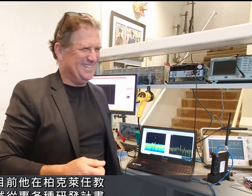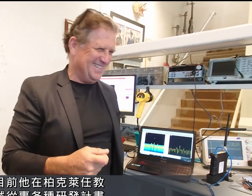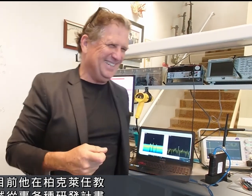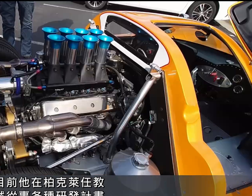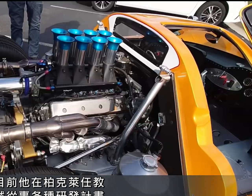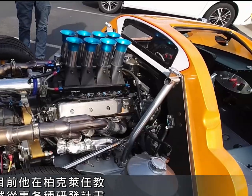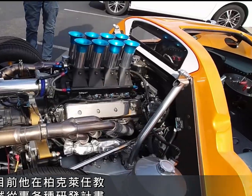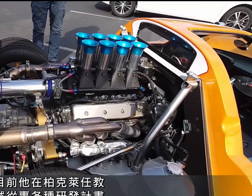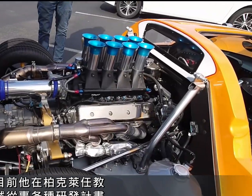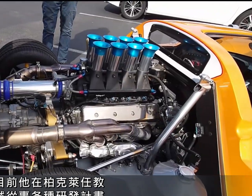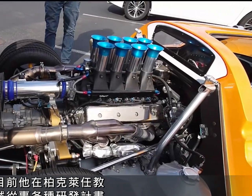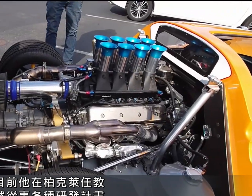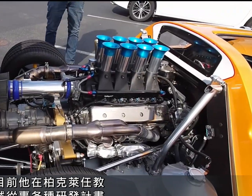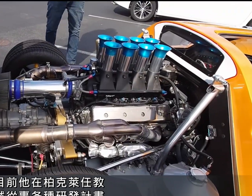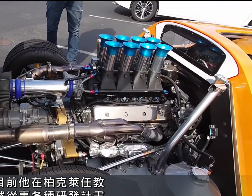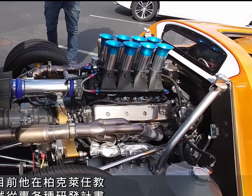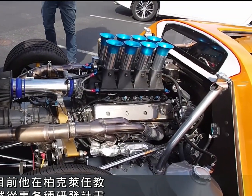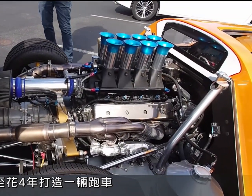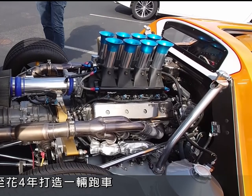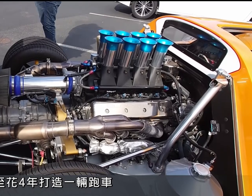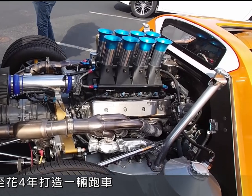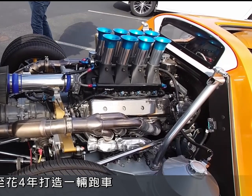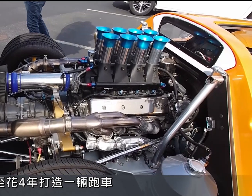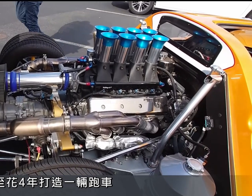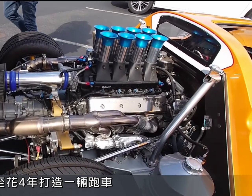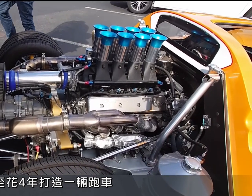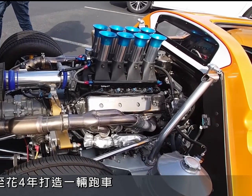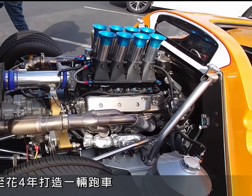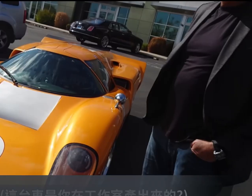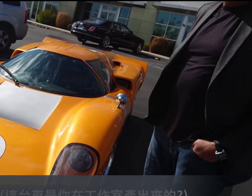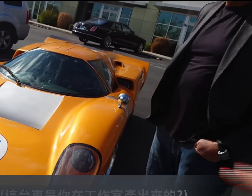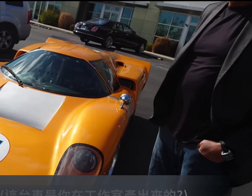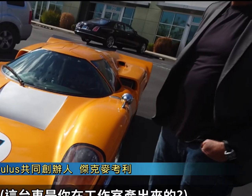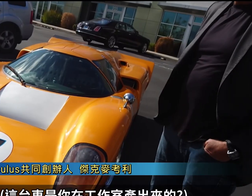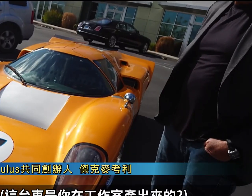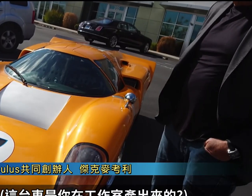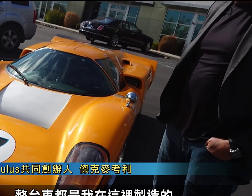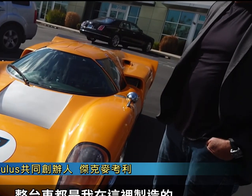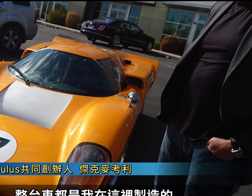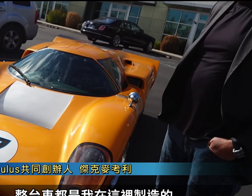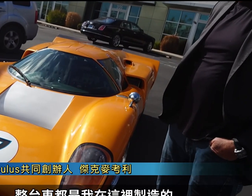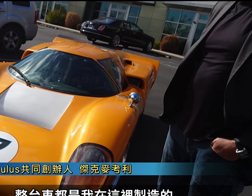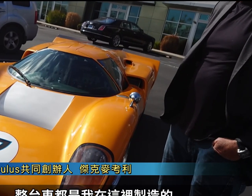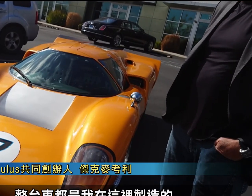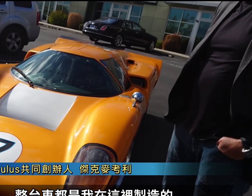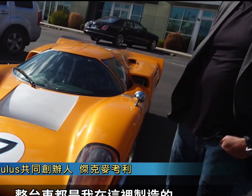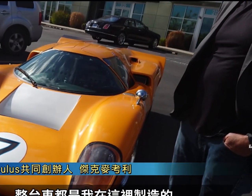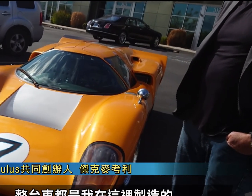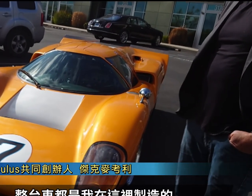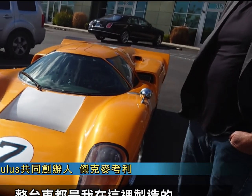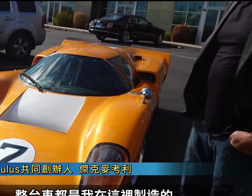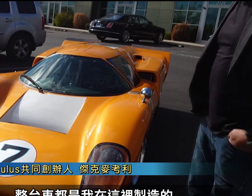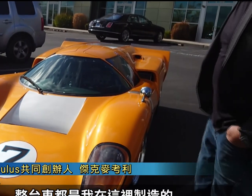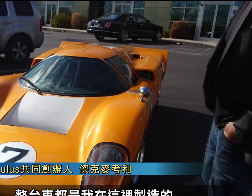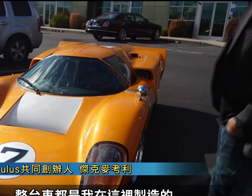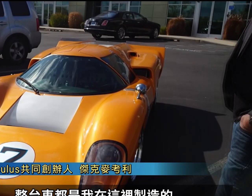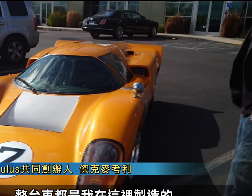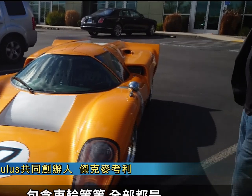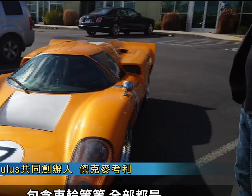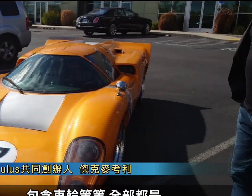计划，甚至花4年打造一辆跑车。 You build this in your workshop? I built that whole thing in here. Yeah, the